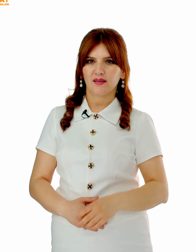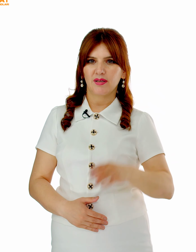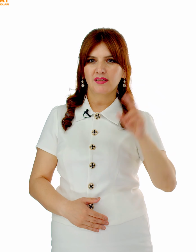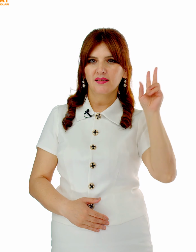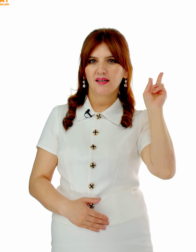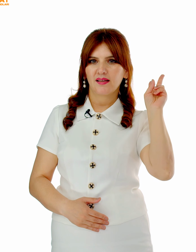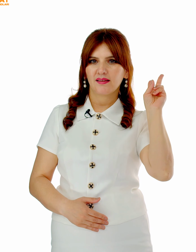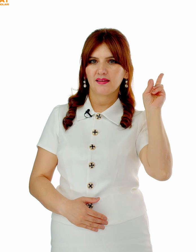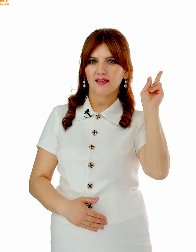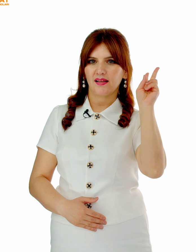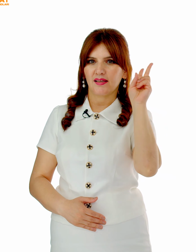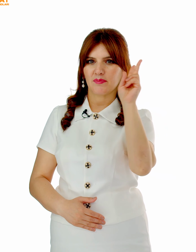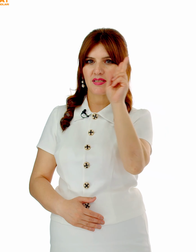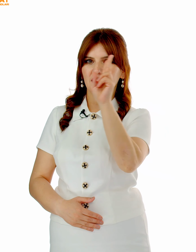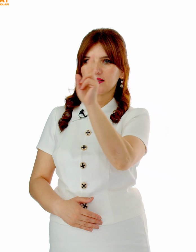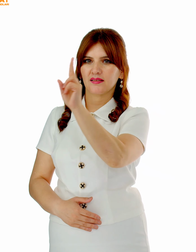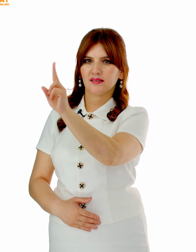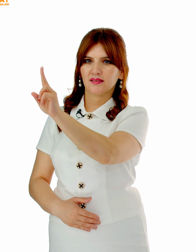Qaytaraman, trolleybus.